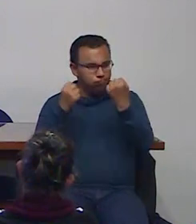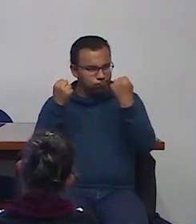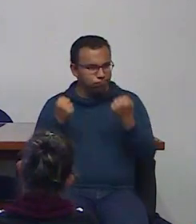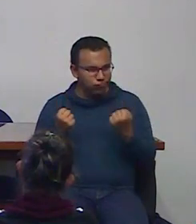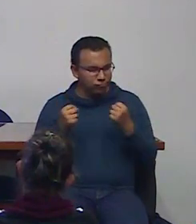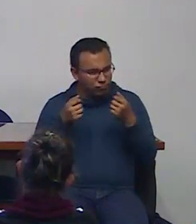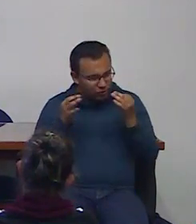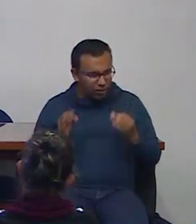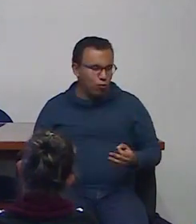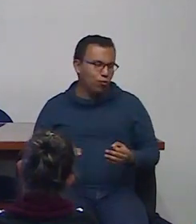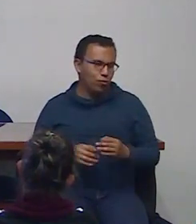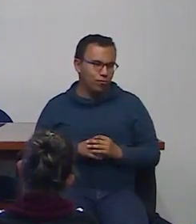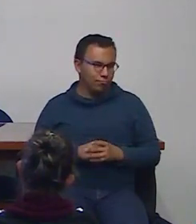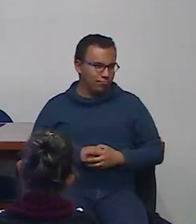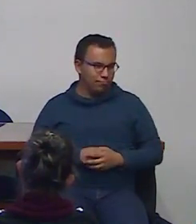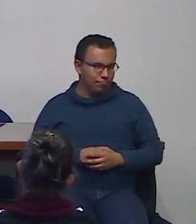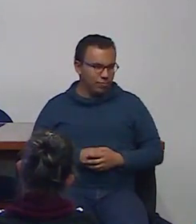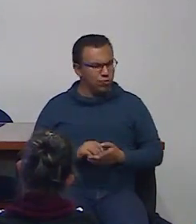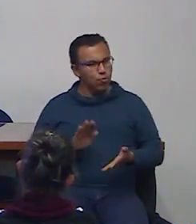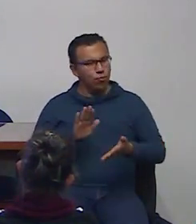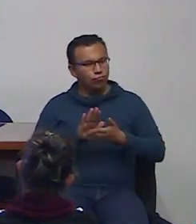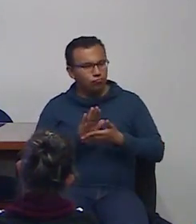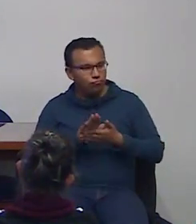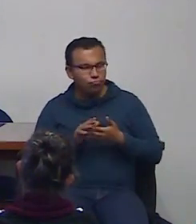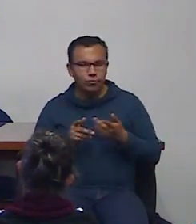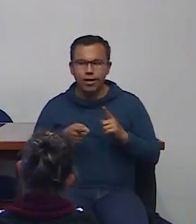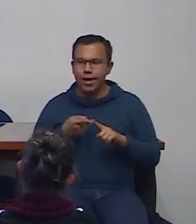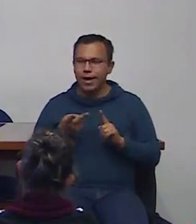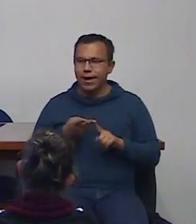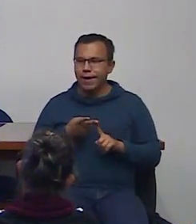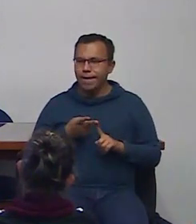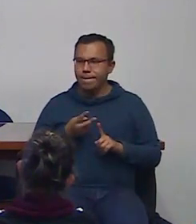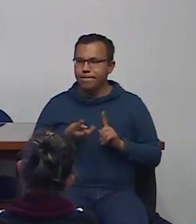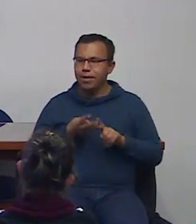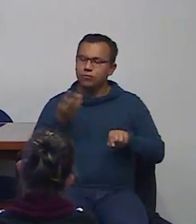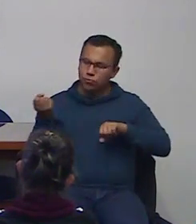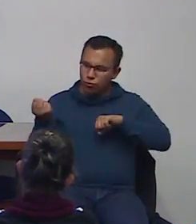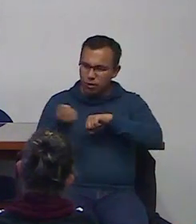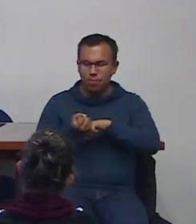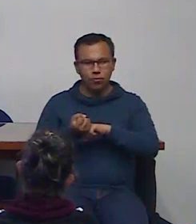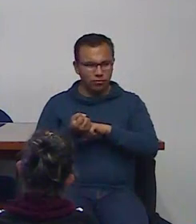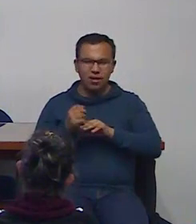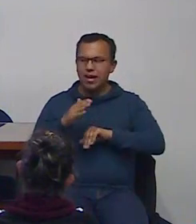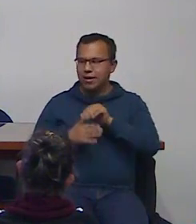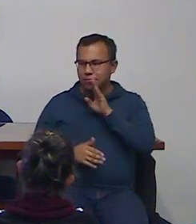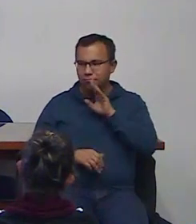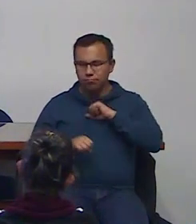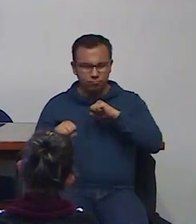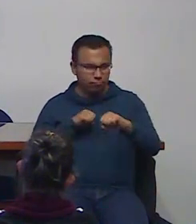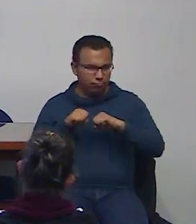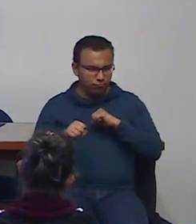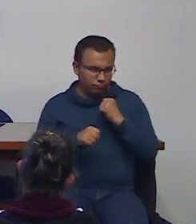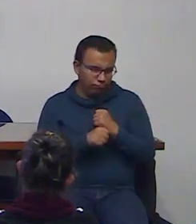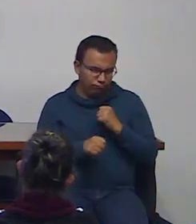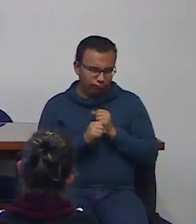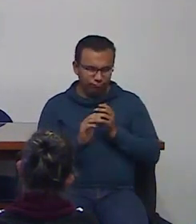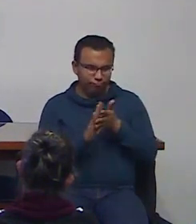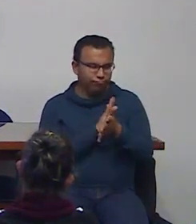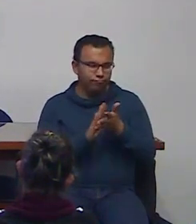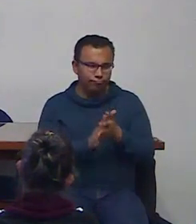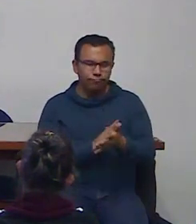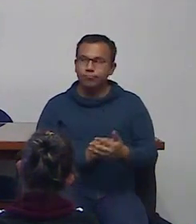realmente e sopesar y y y brindar un apoyo grande pues a nuestra labor que ya les voy a contar